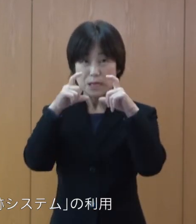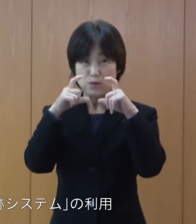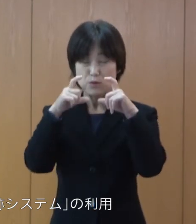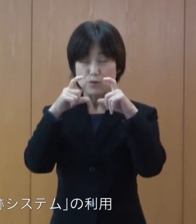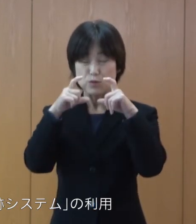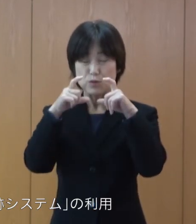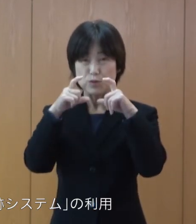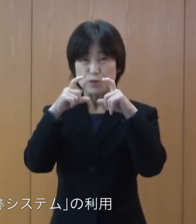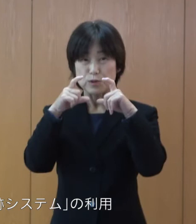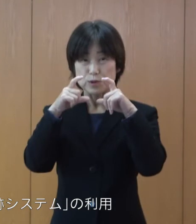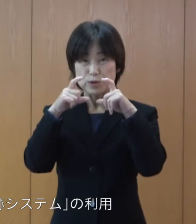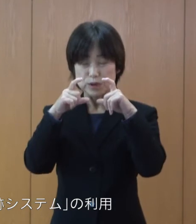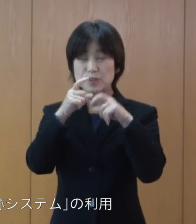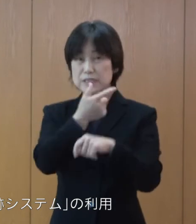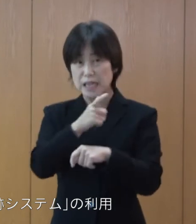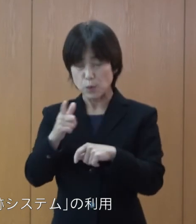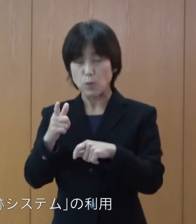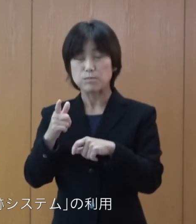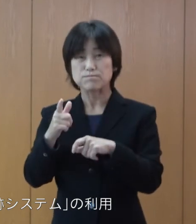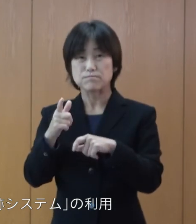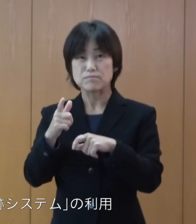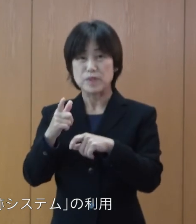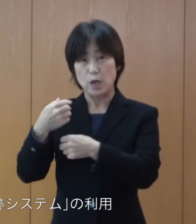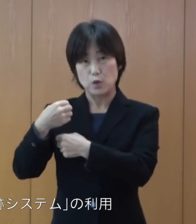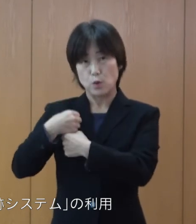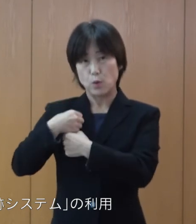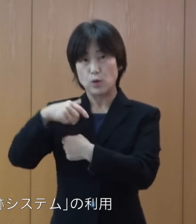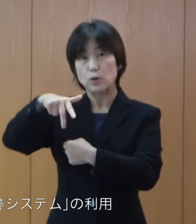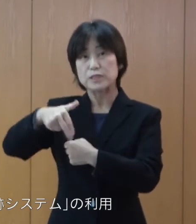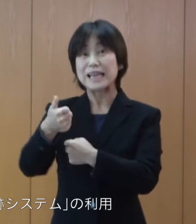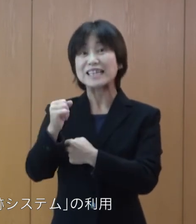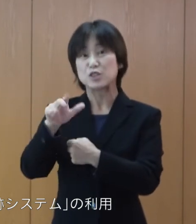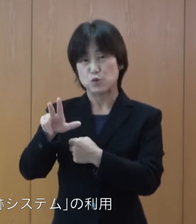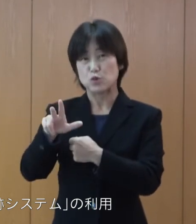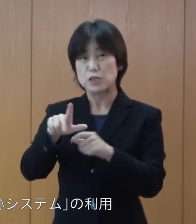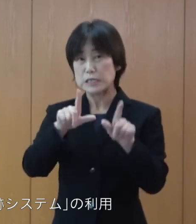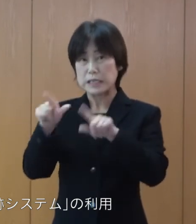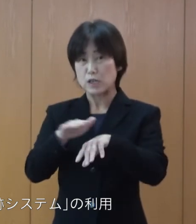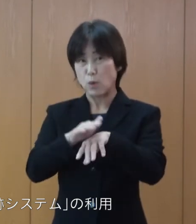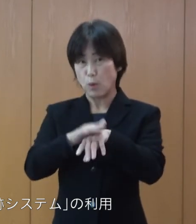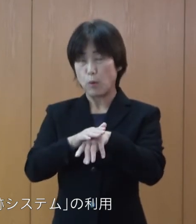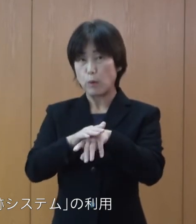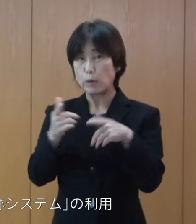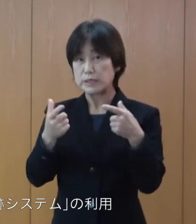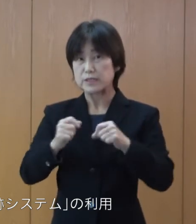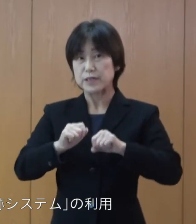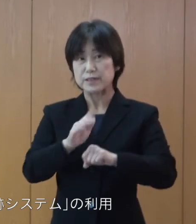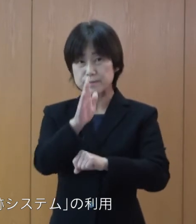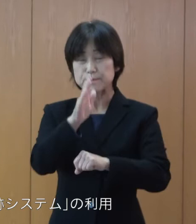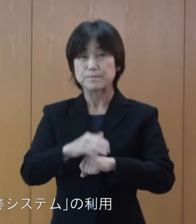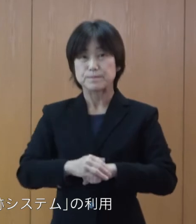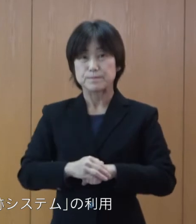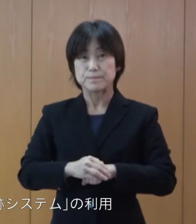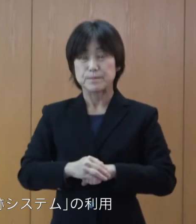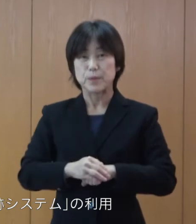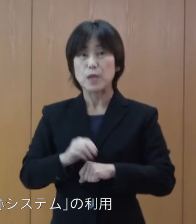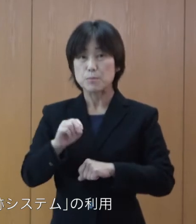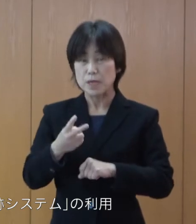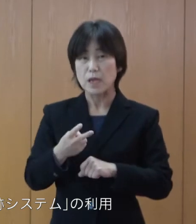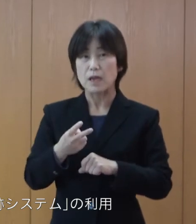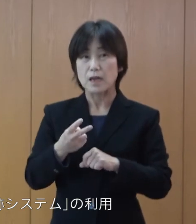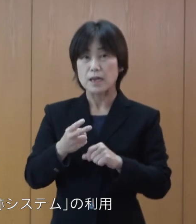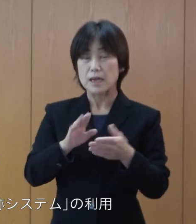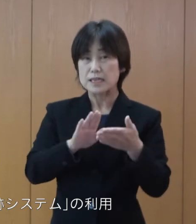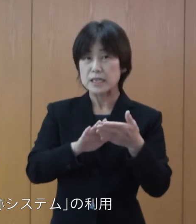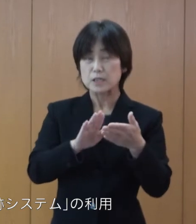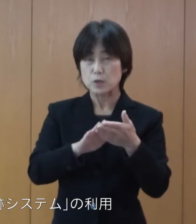着用など、兵庫スタイルに引き続き取り組んでください。合わせて、接触確認